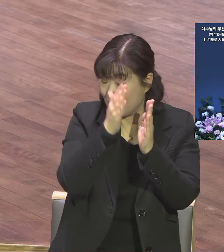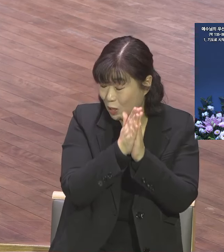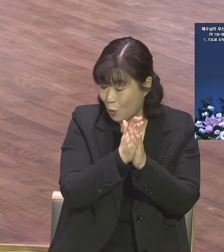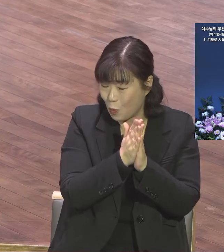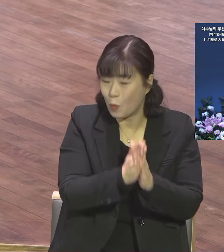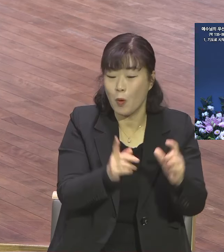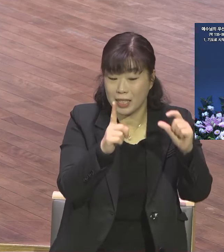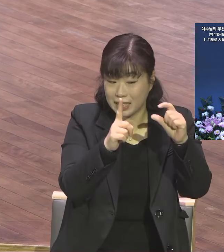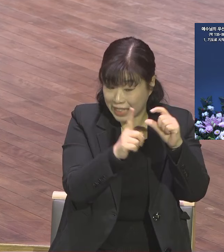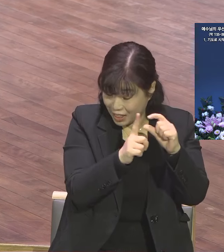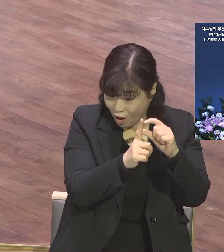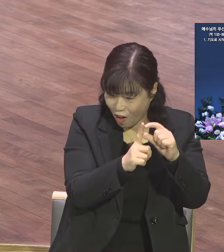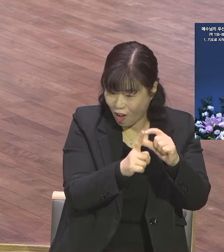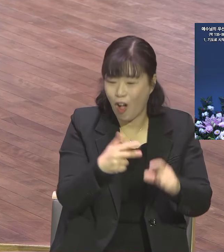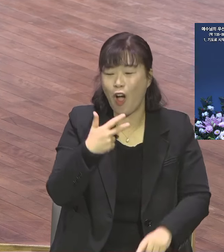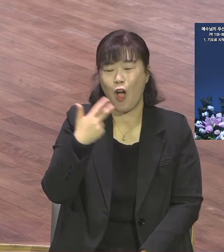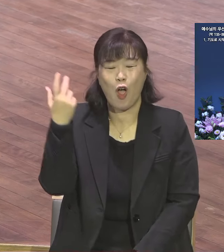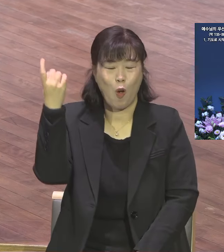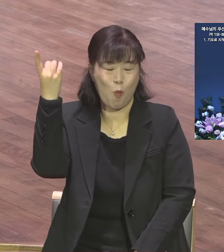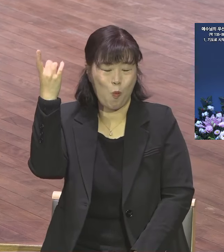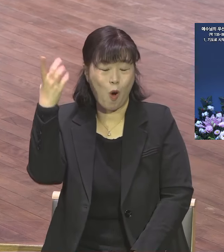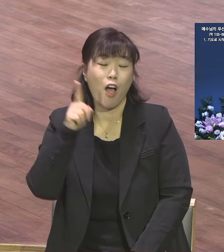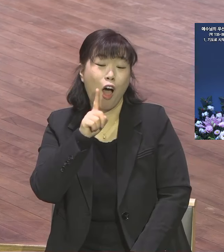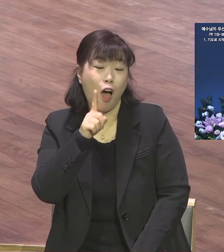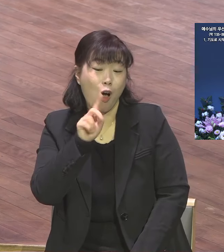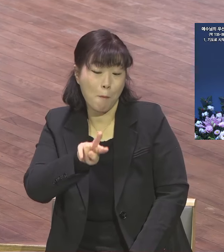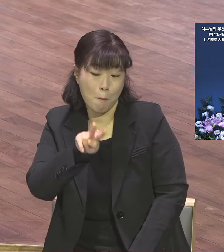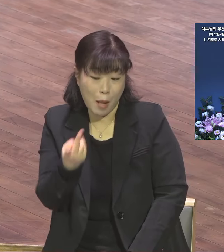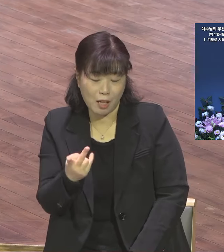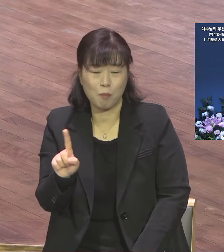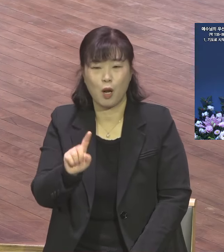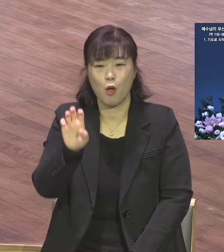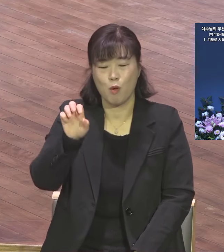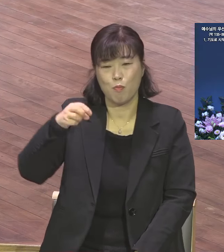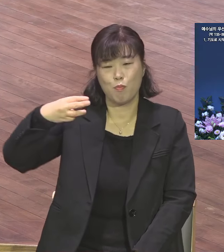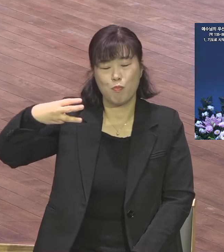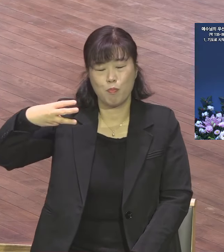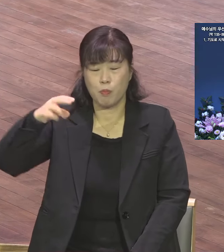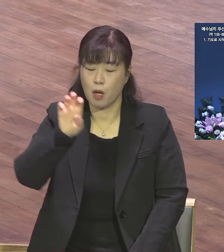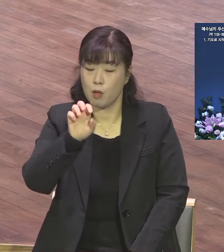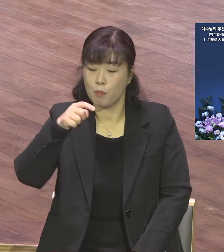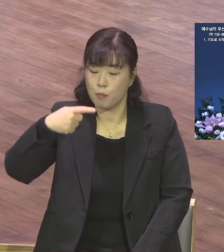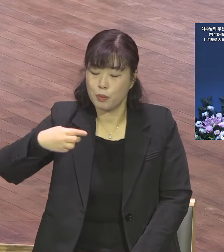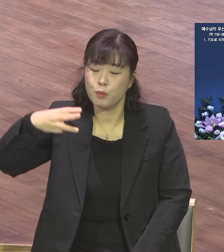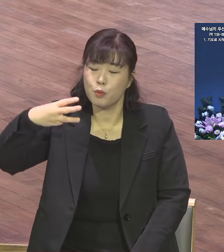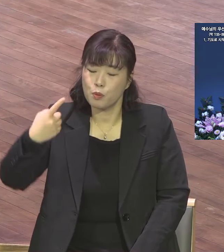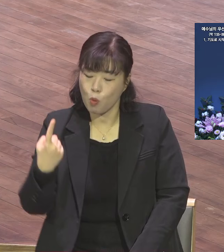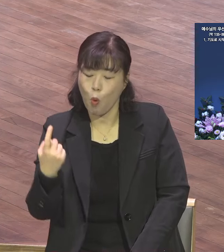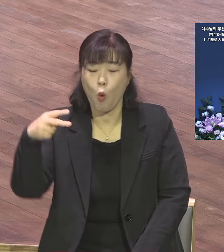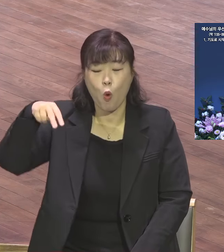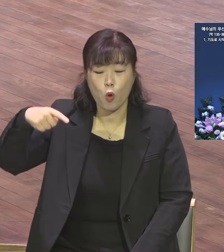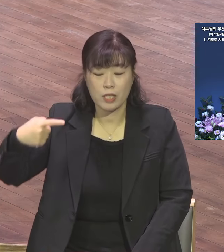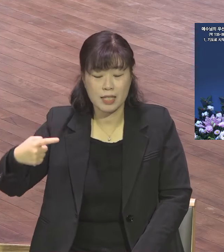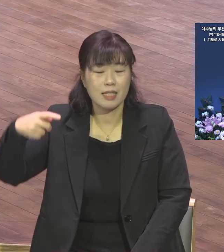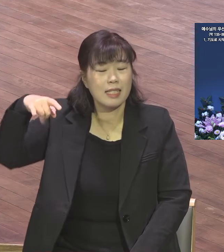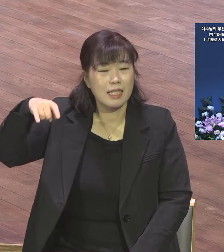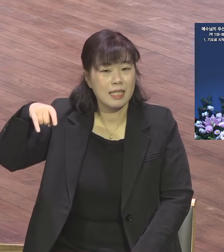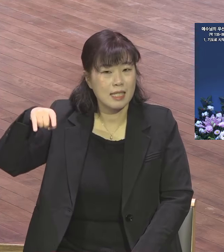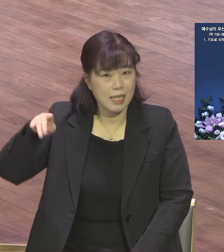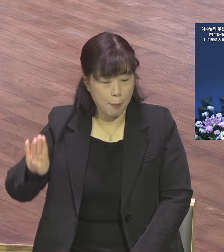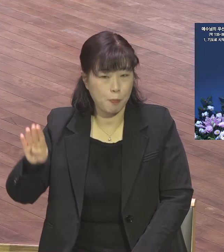프로스케토 이건 미완료 시제입니다. 다시 말해서 예수님께서는 기도의 끈을 늦추지